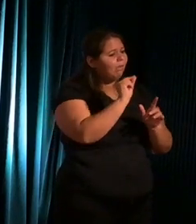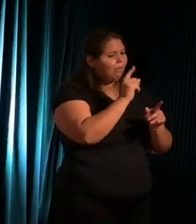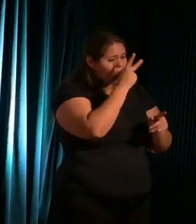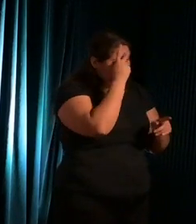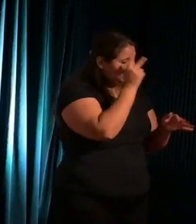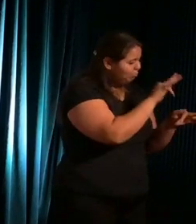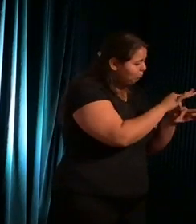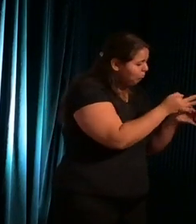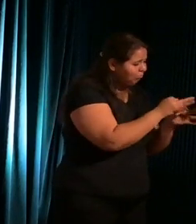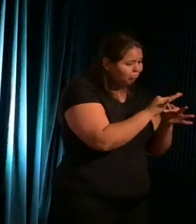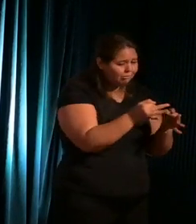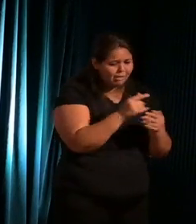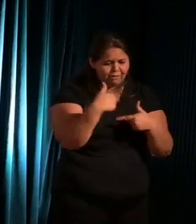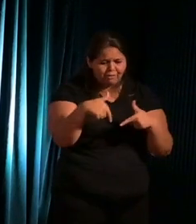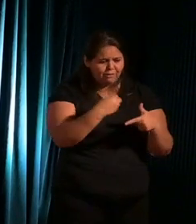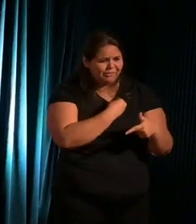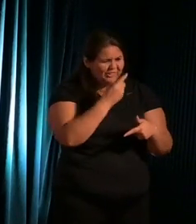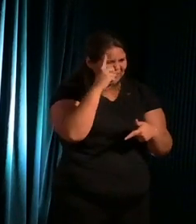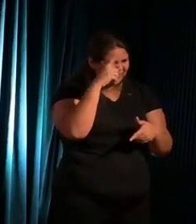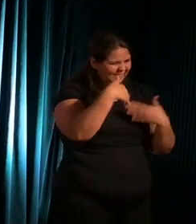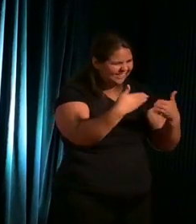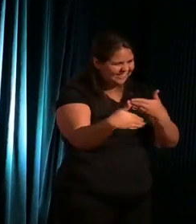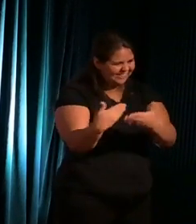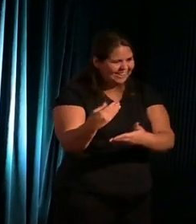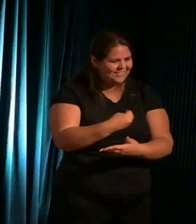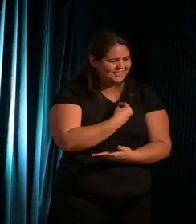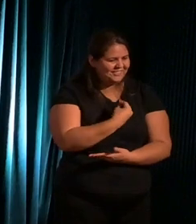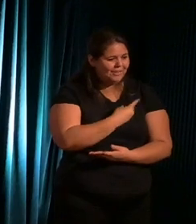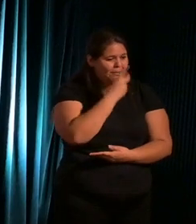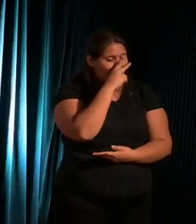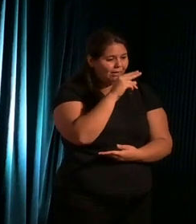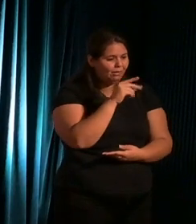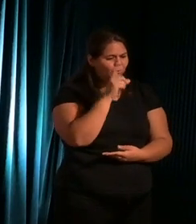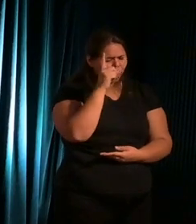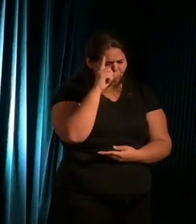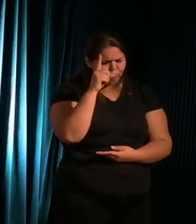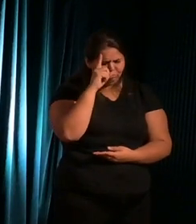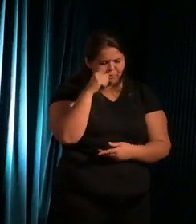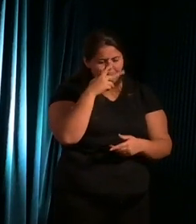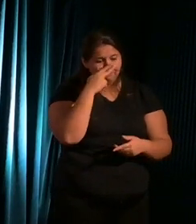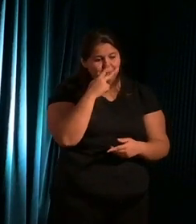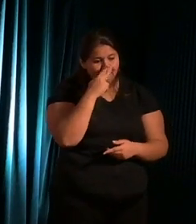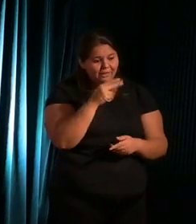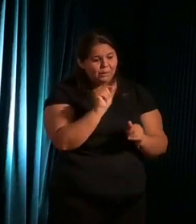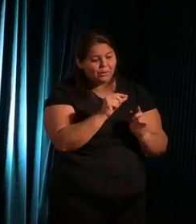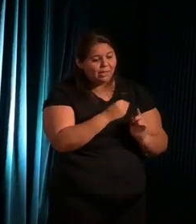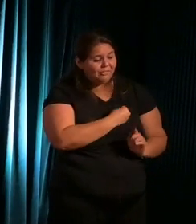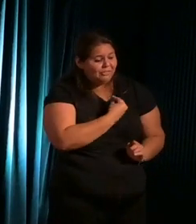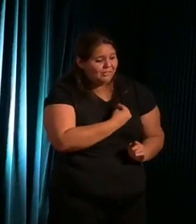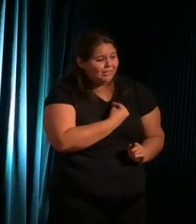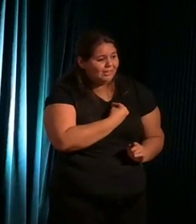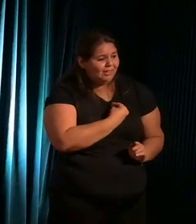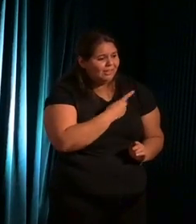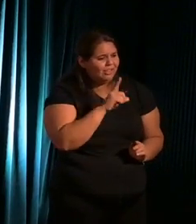né, que têm na sua decantação de todos os dias de se sobreviver